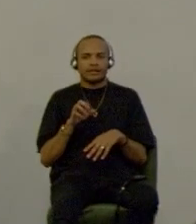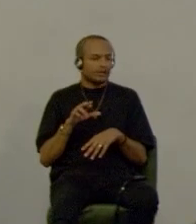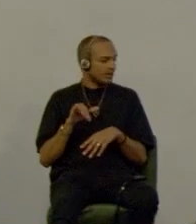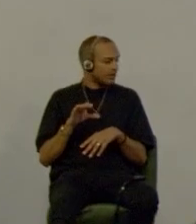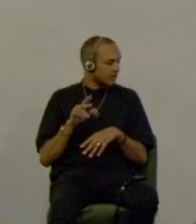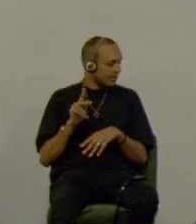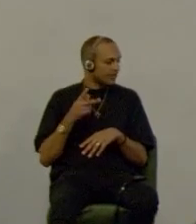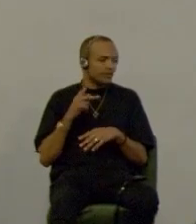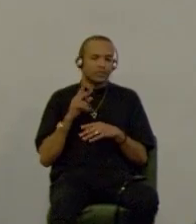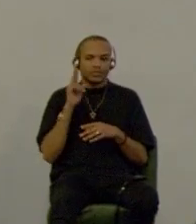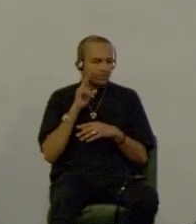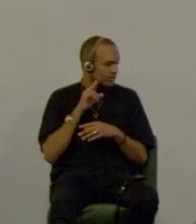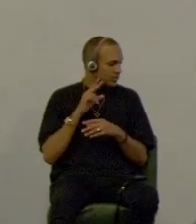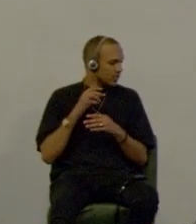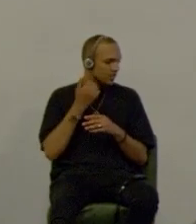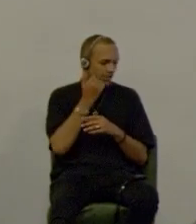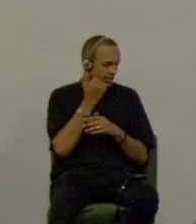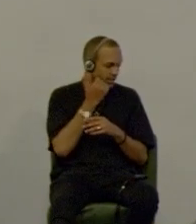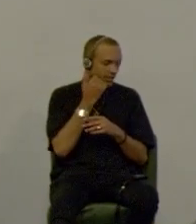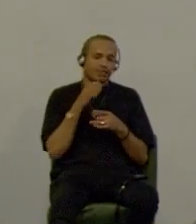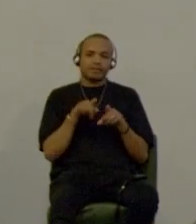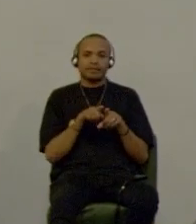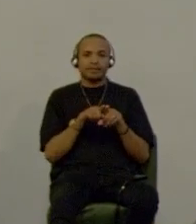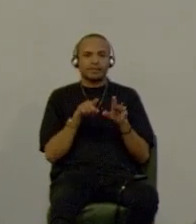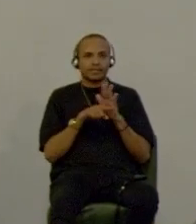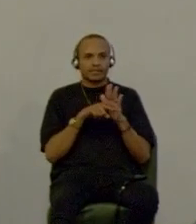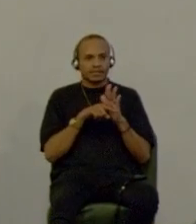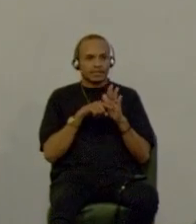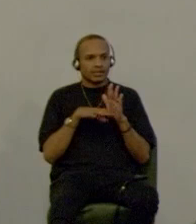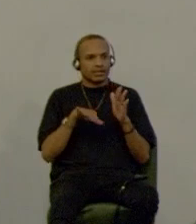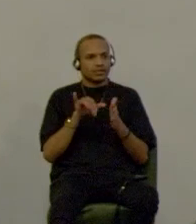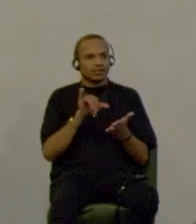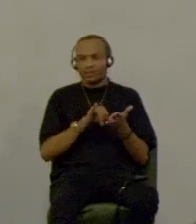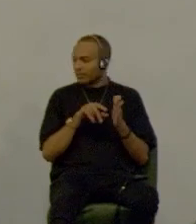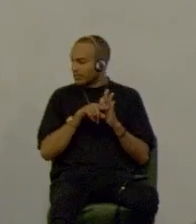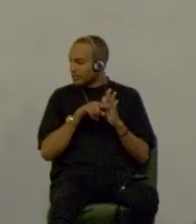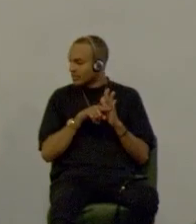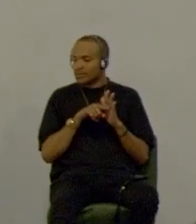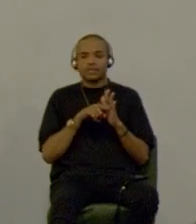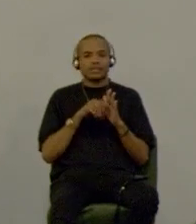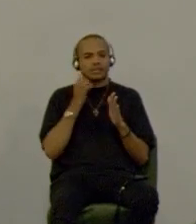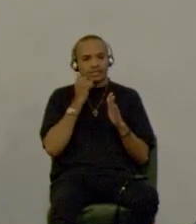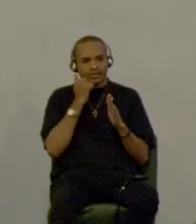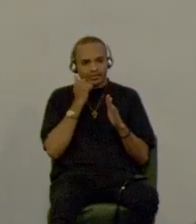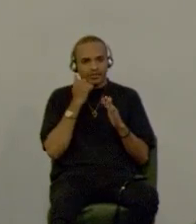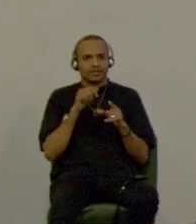de teatro e historiadora da ciência, pesquisadora no Centro Nacional de Pesquisa Científica,